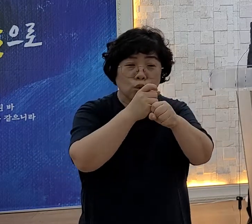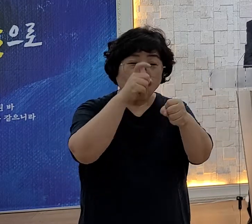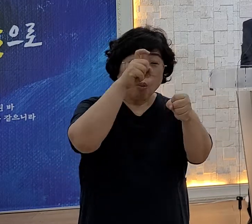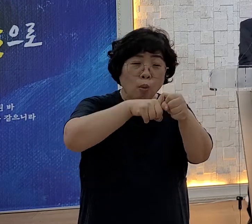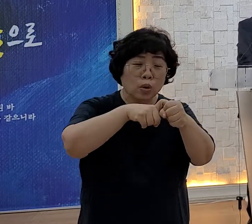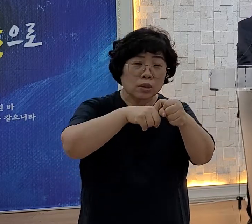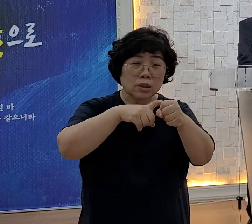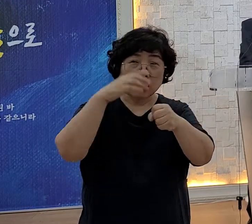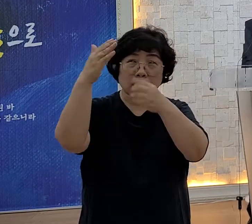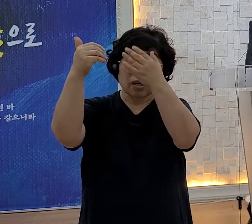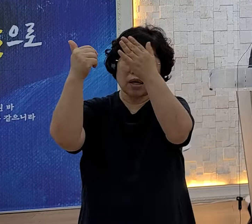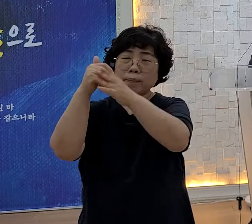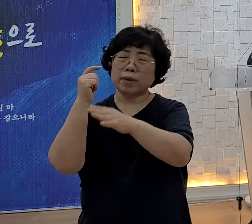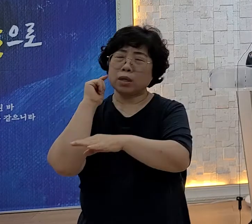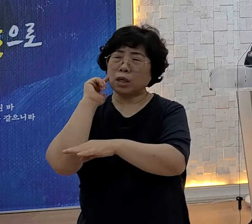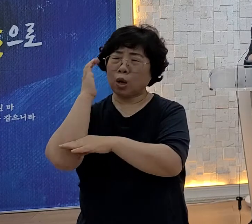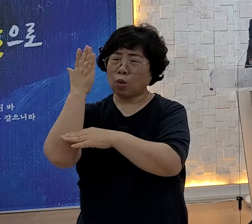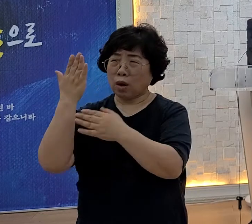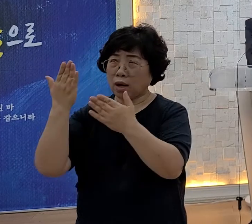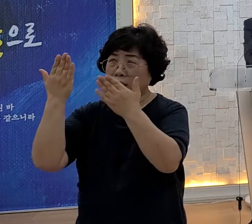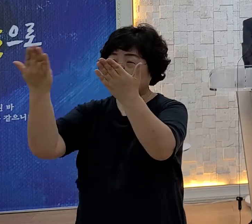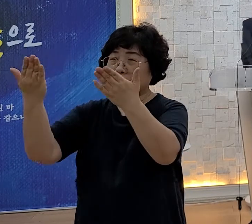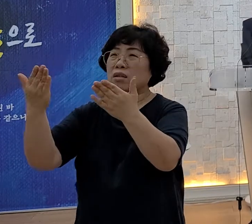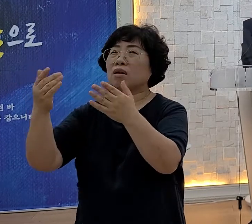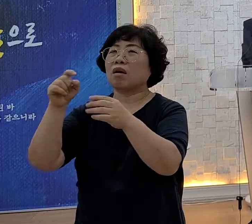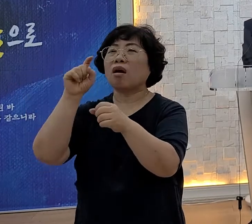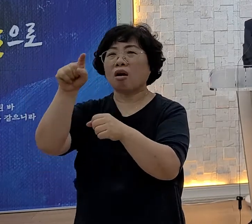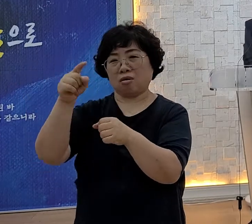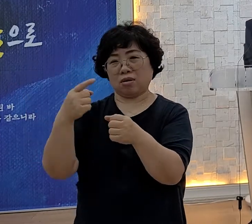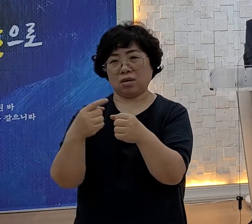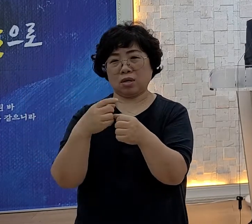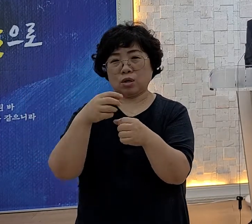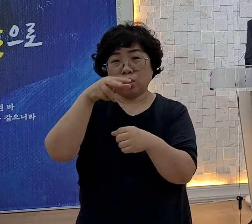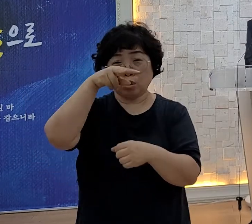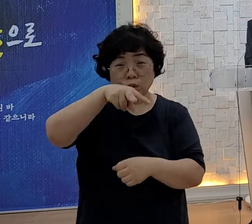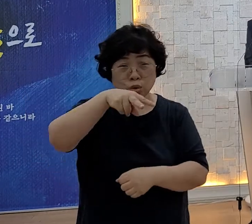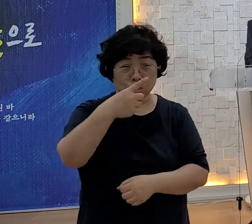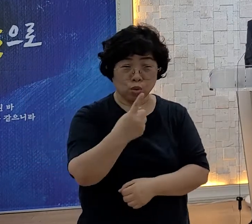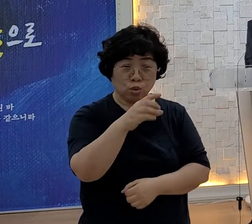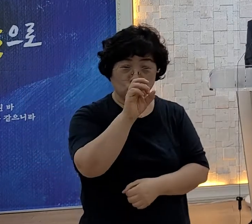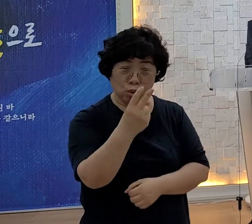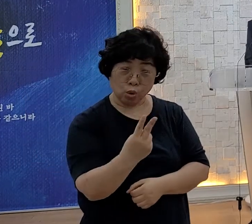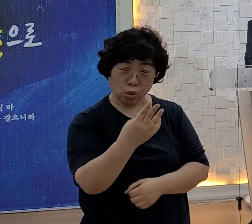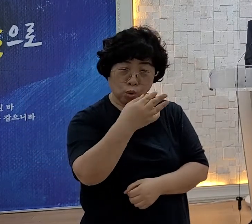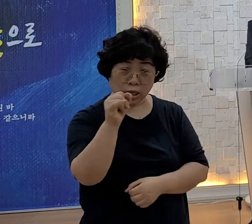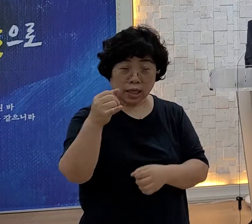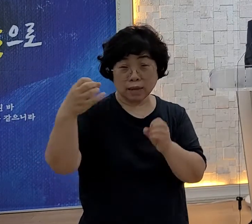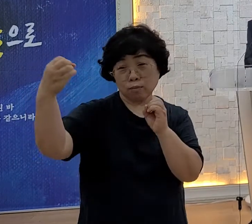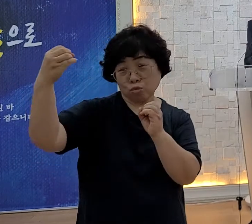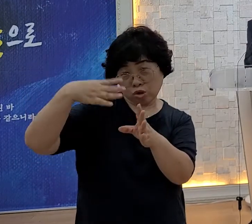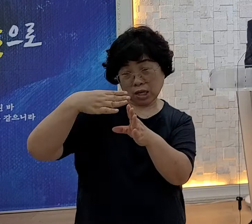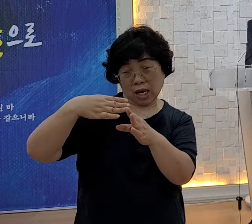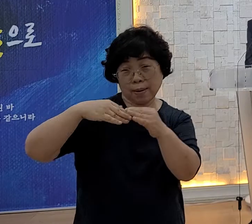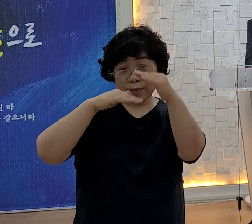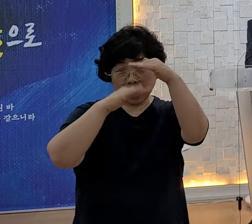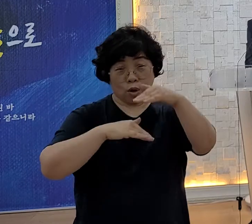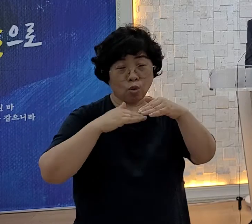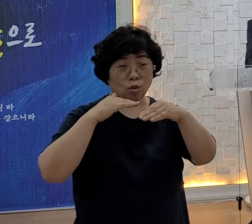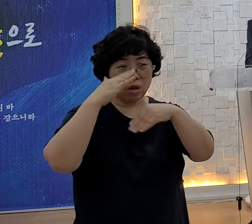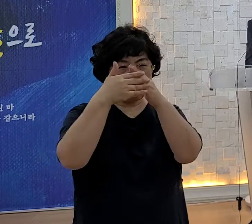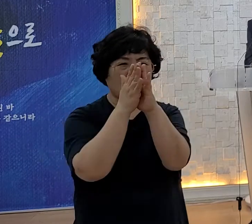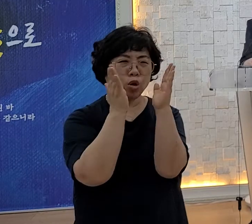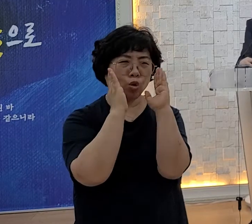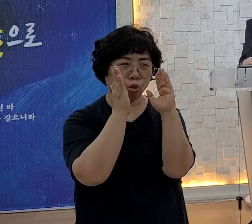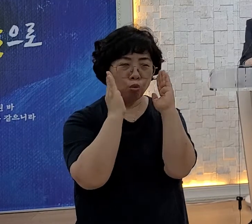영화로, 이게 영원토록 그를 즐거워하는 것입니다. 그렇게 공부하신 분들 아마 계실 거예요. 이게 우리를 창조하신